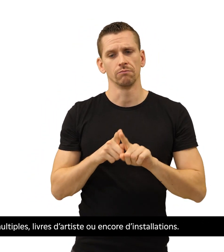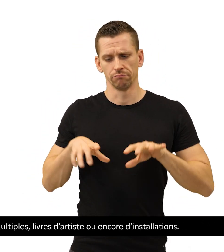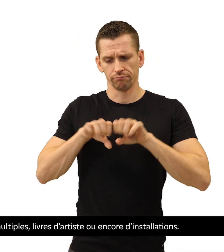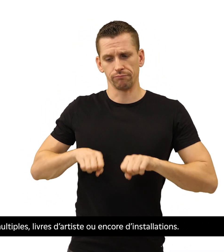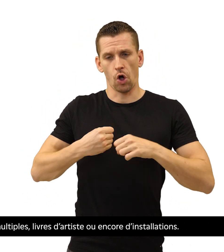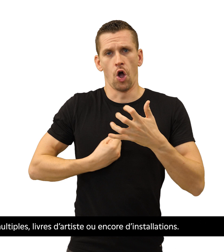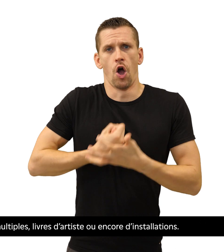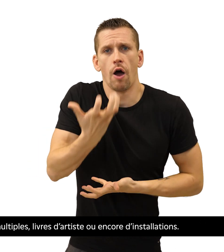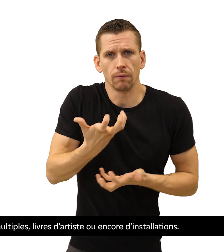sculptures,